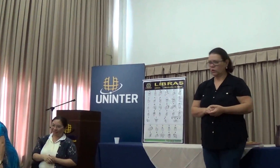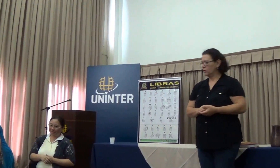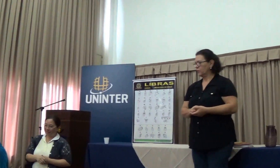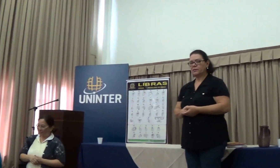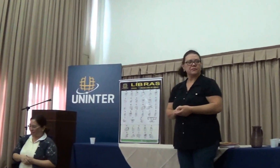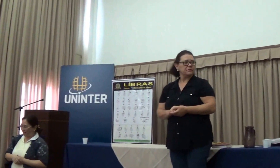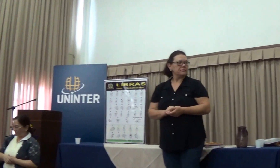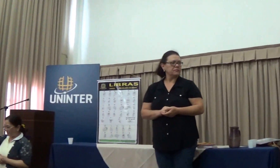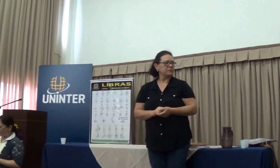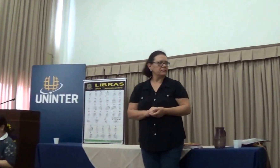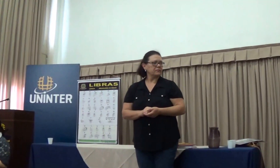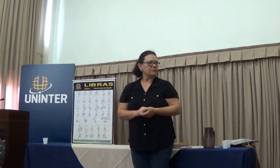nos comentários